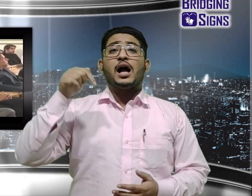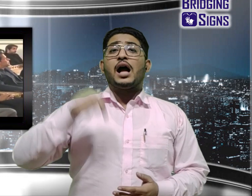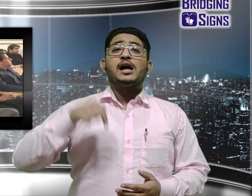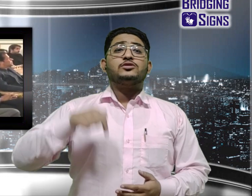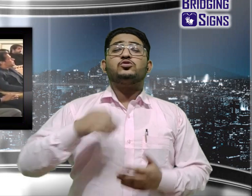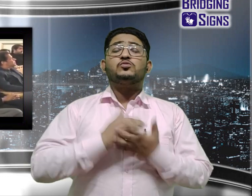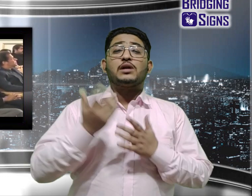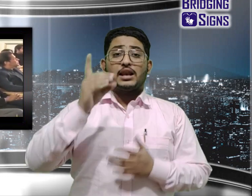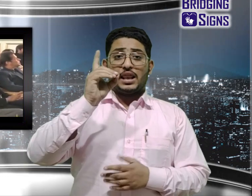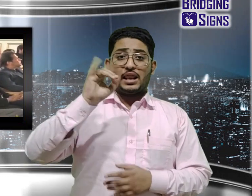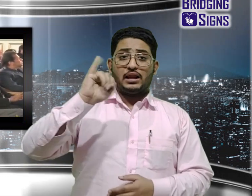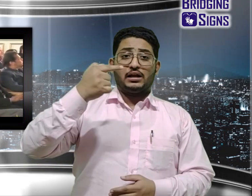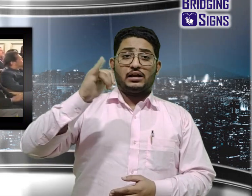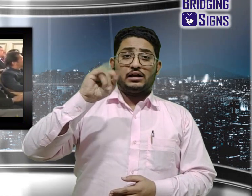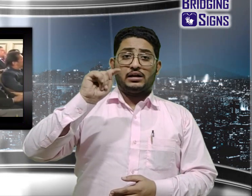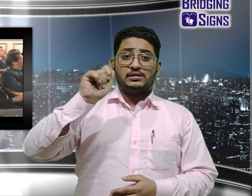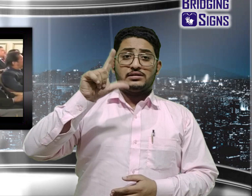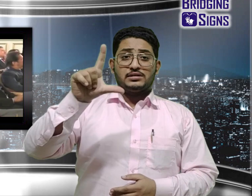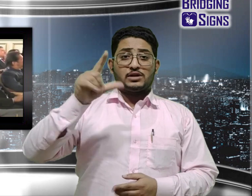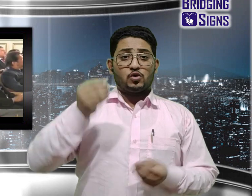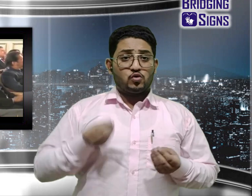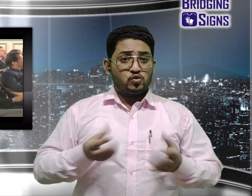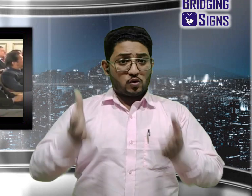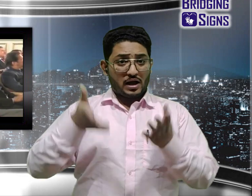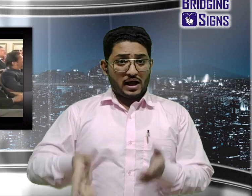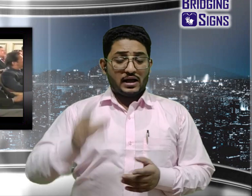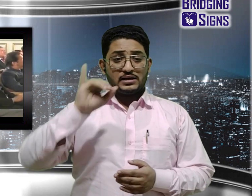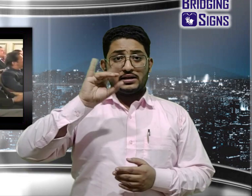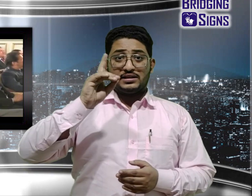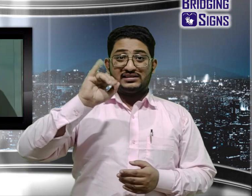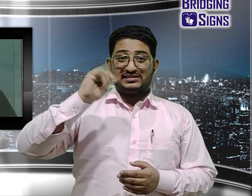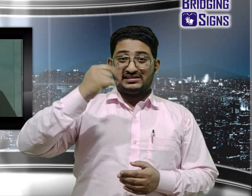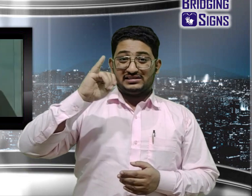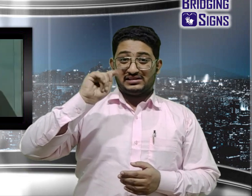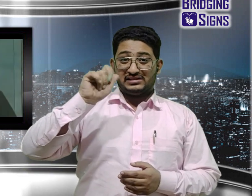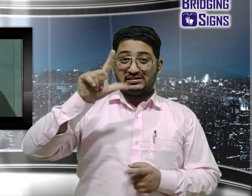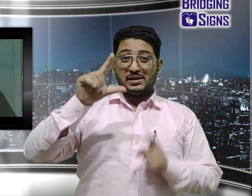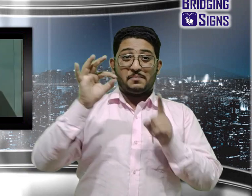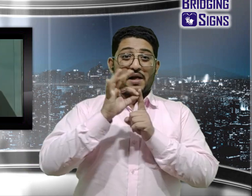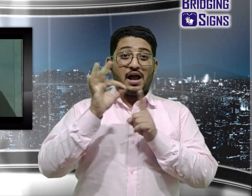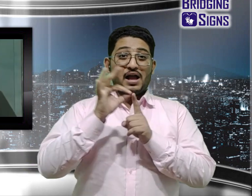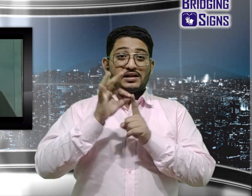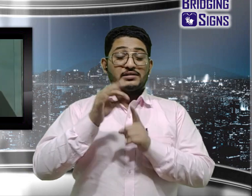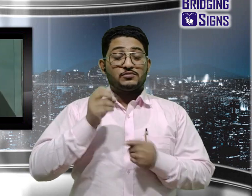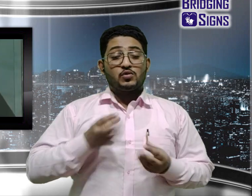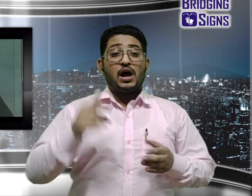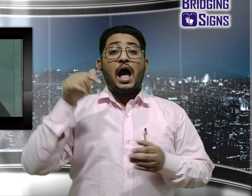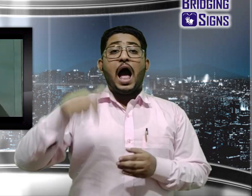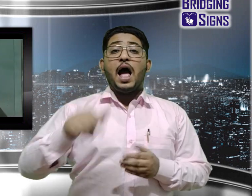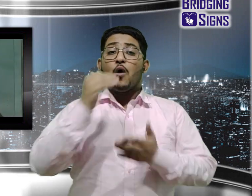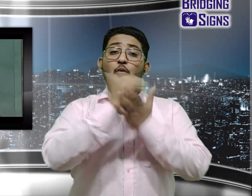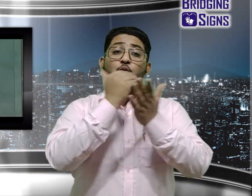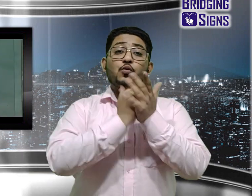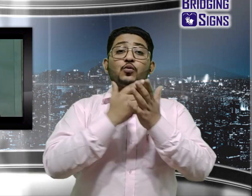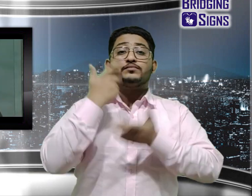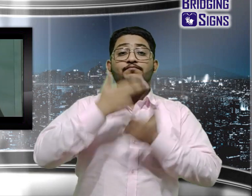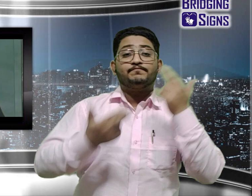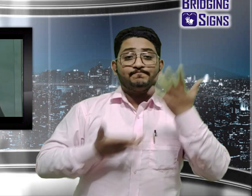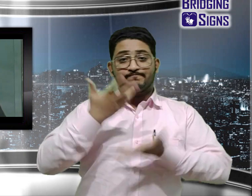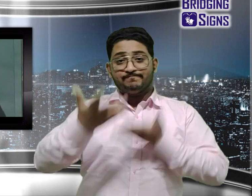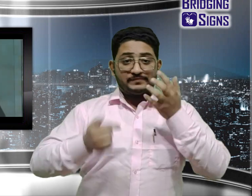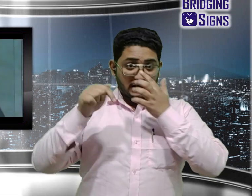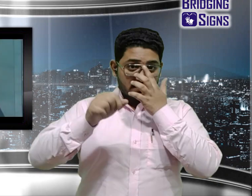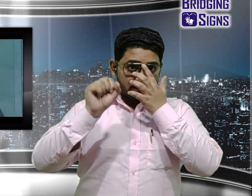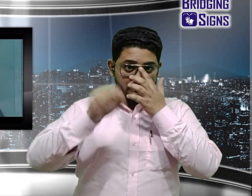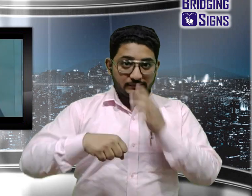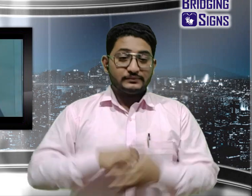आज डिजिटल पाकिस्तान विजन की लॉन्च है, इस हवाले से आपके साथ तफसीलात शेयर